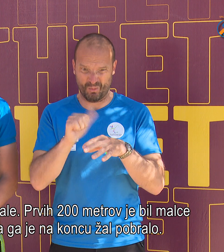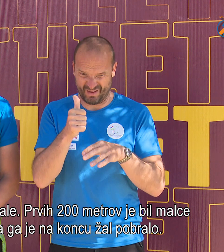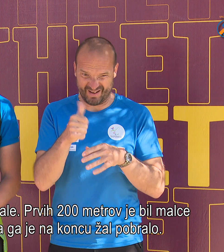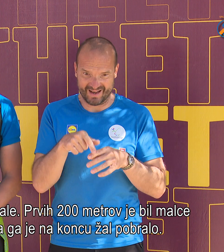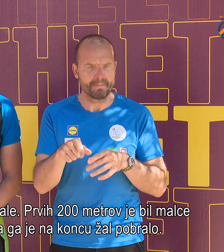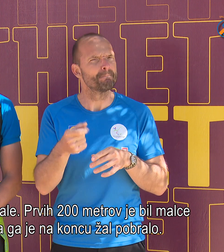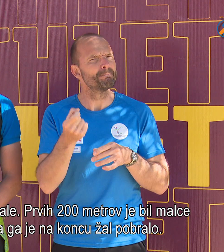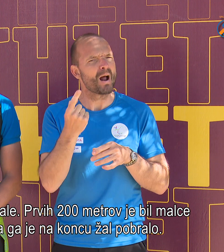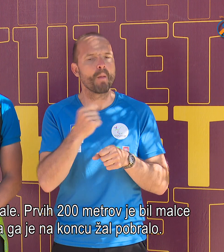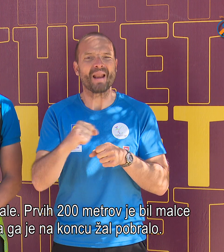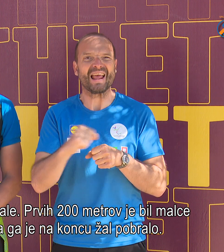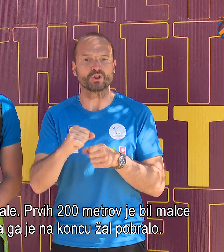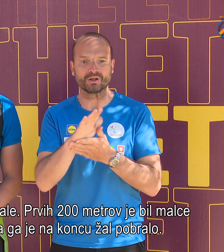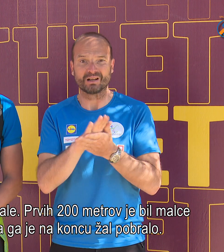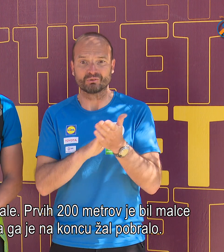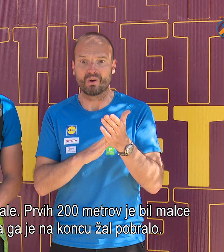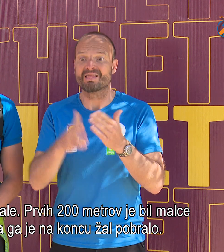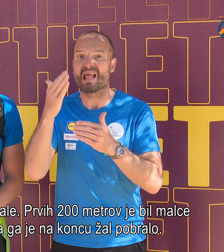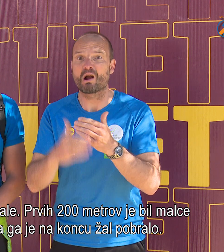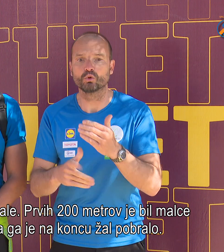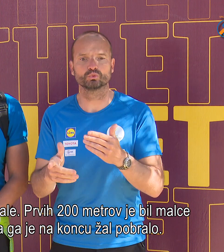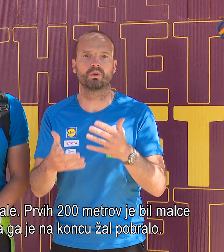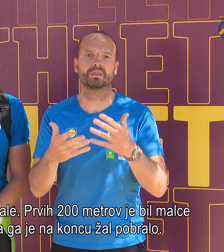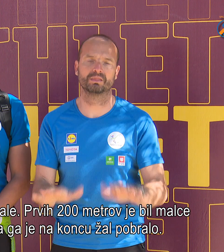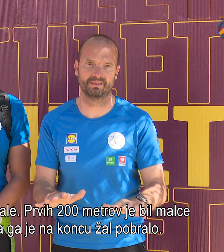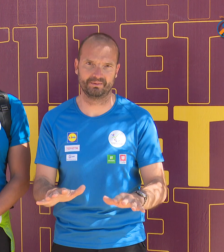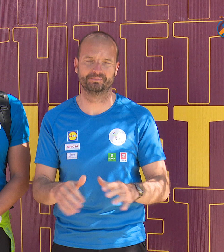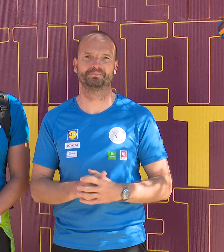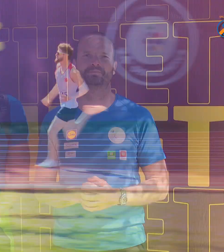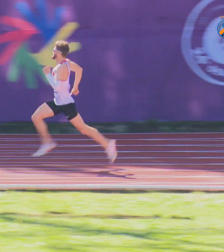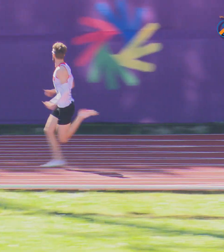malce prehitro, tako da ga je žal na koncu pobralo.